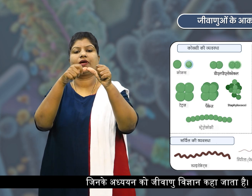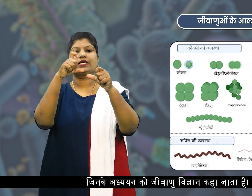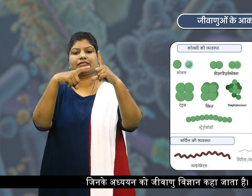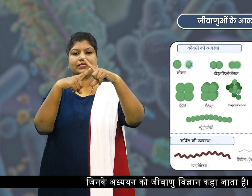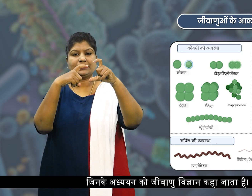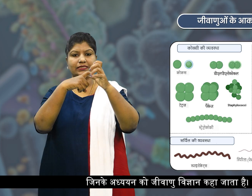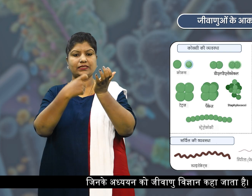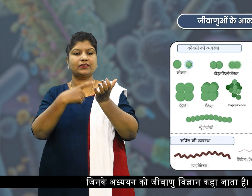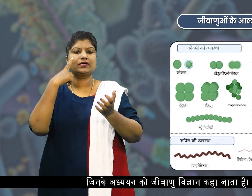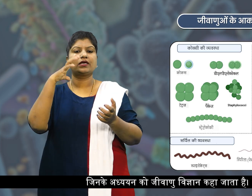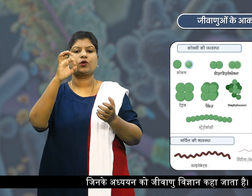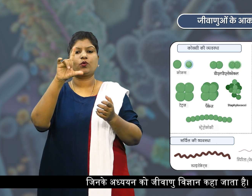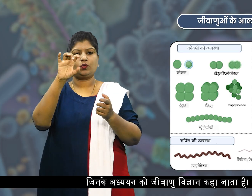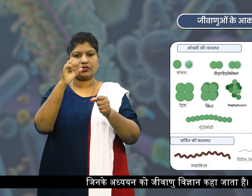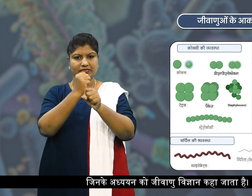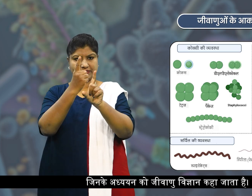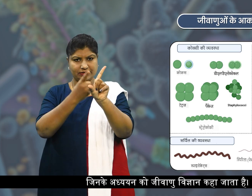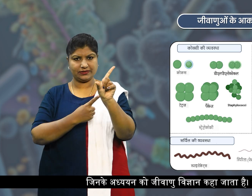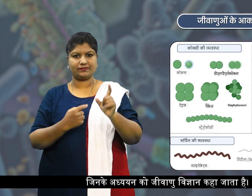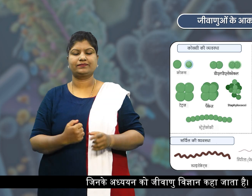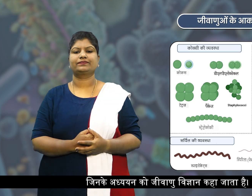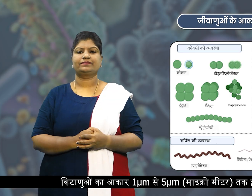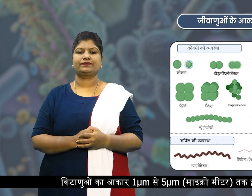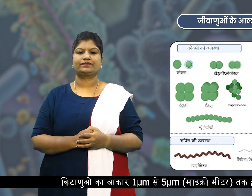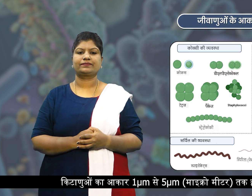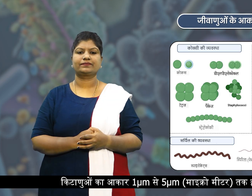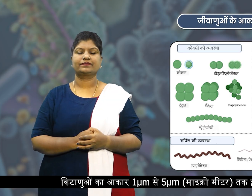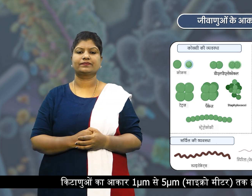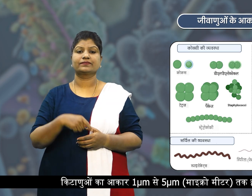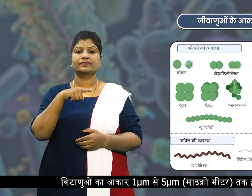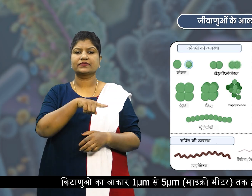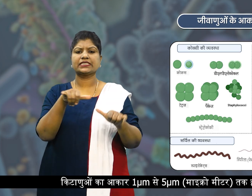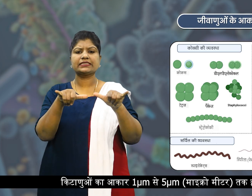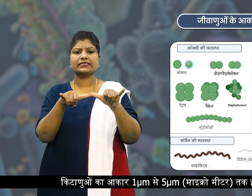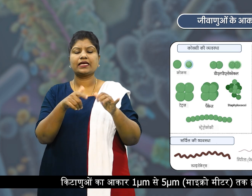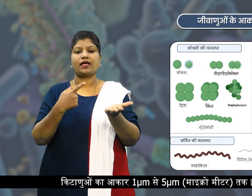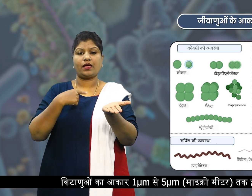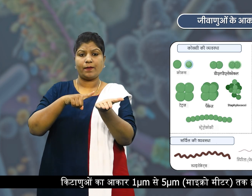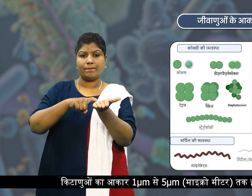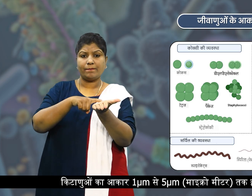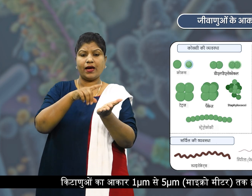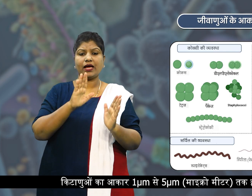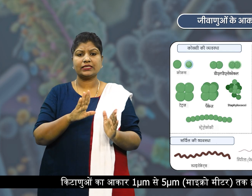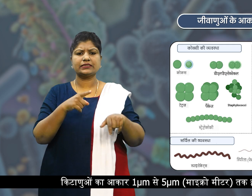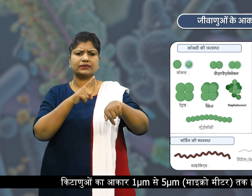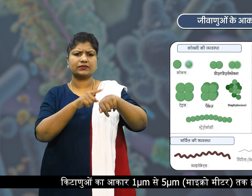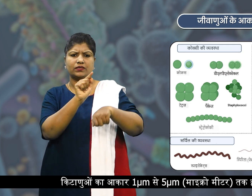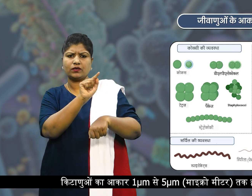कीटाणुओं का आकार 1 माइक्रोमीटर से 5 माइक्रोमीटर